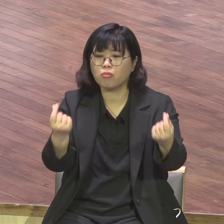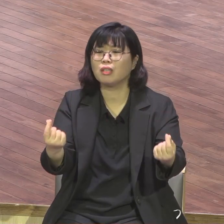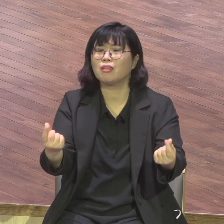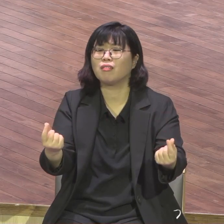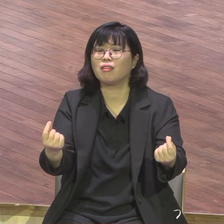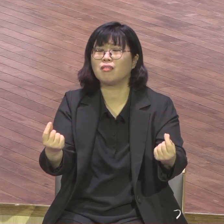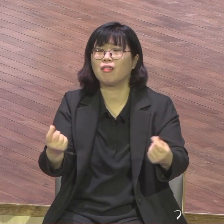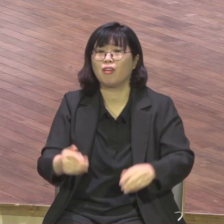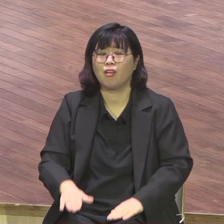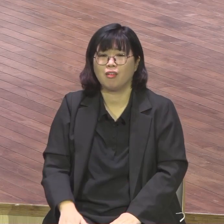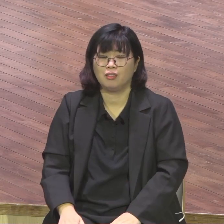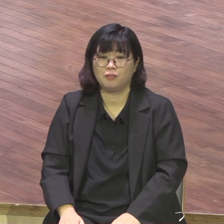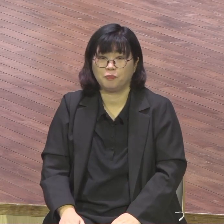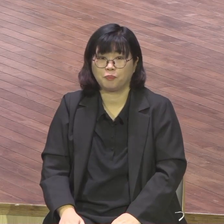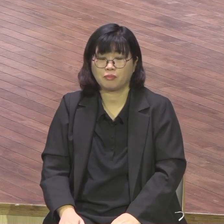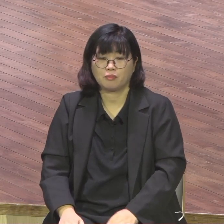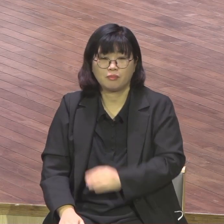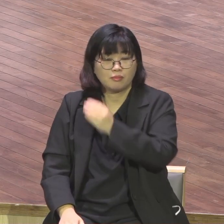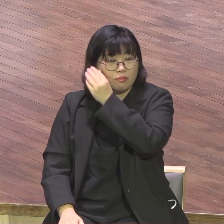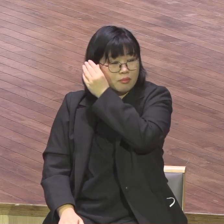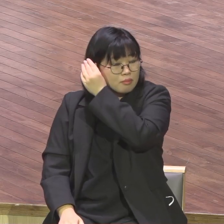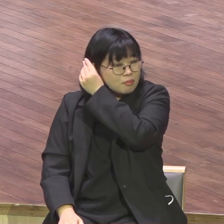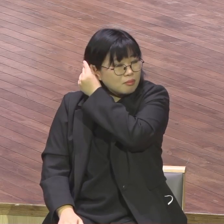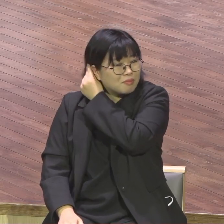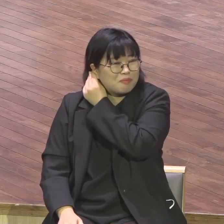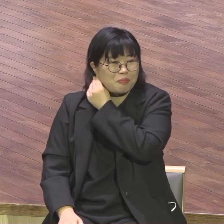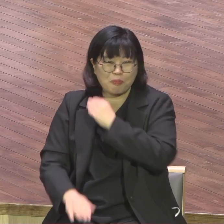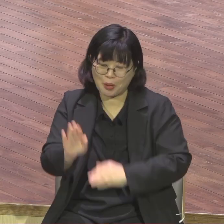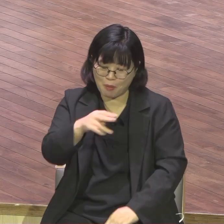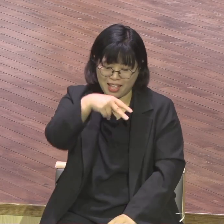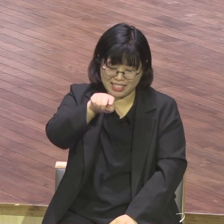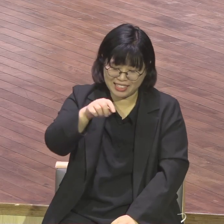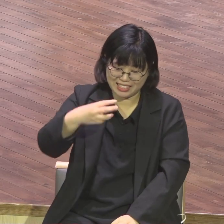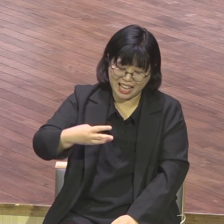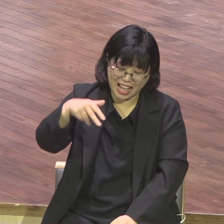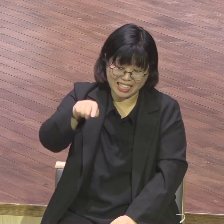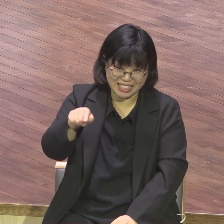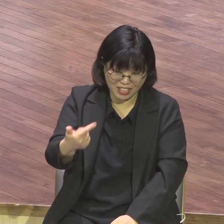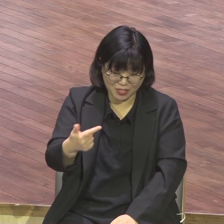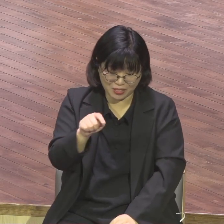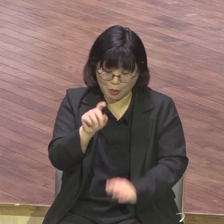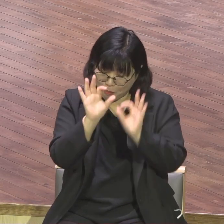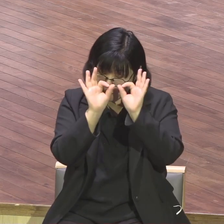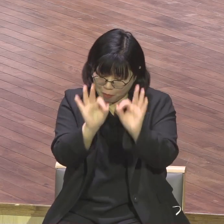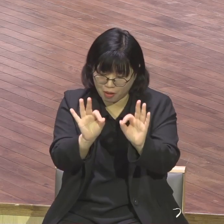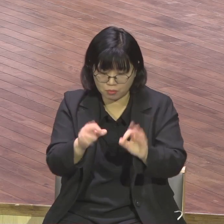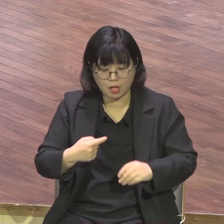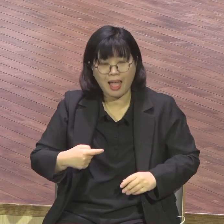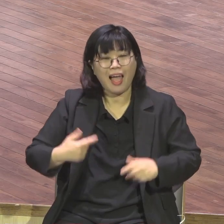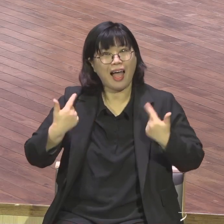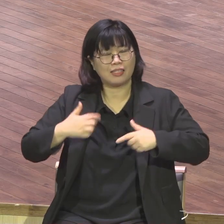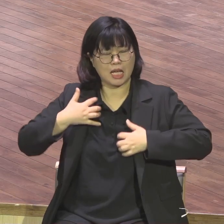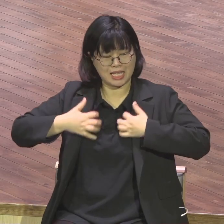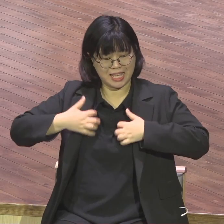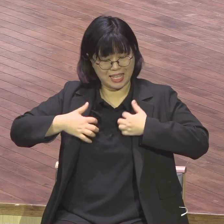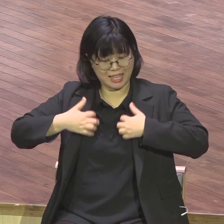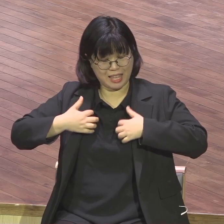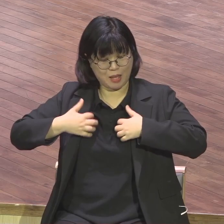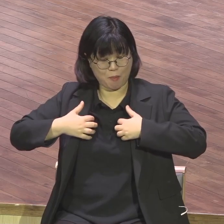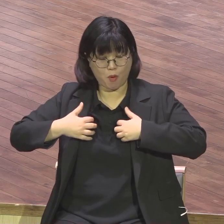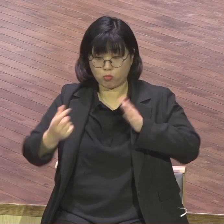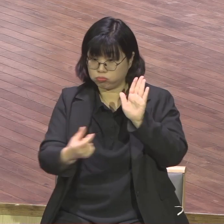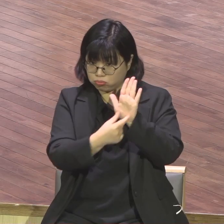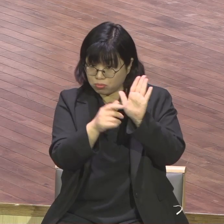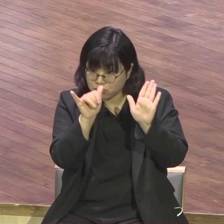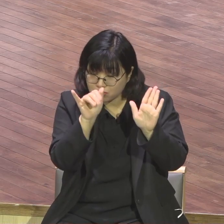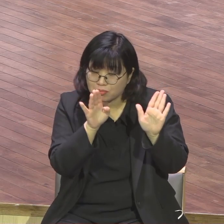데살로니가전서 5장 16절에 나와 있잖아요. 항상 기뻐하라. 항상 기뻐하라. 이 마음에